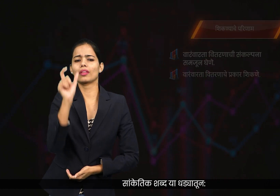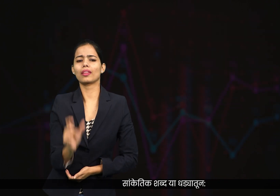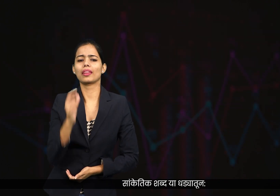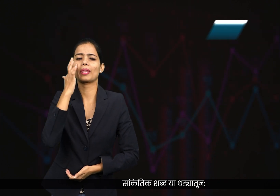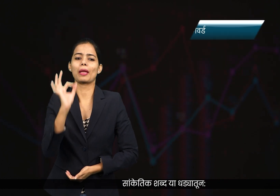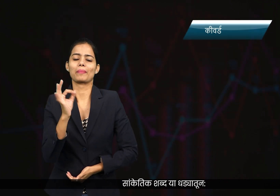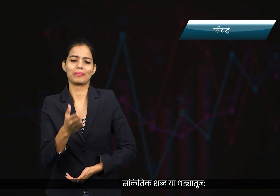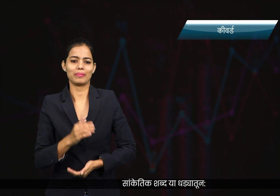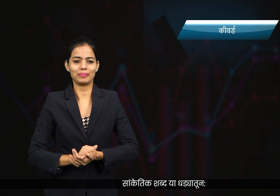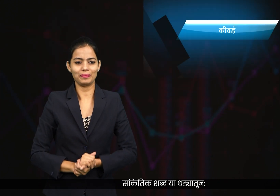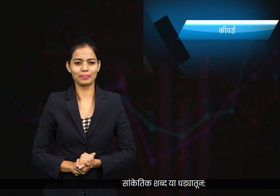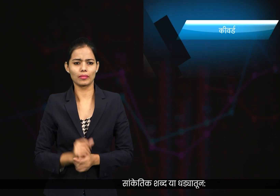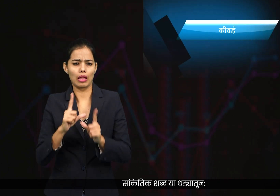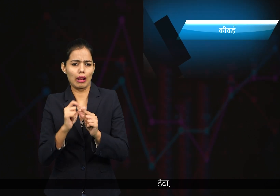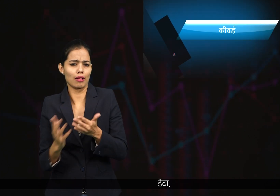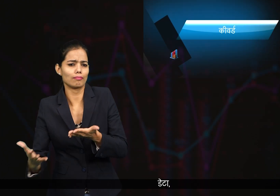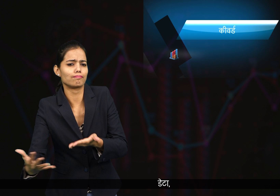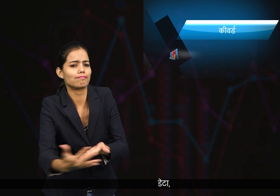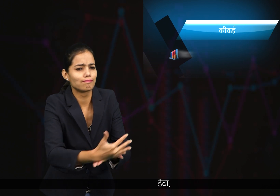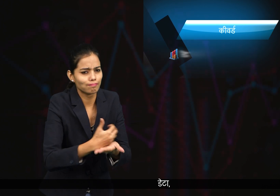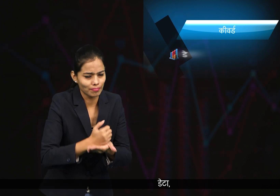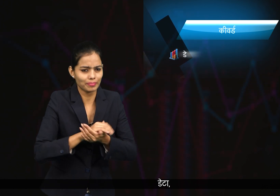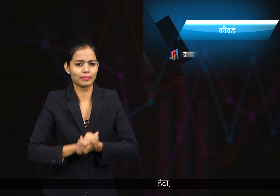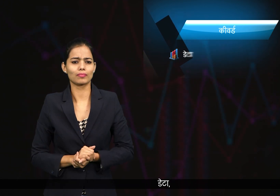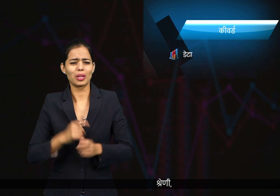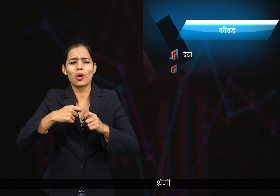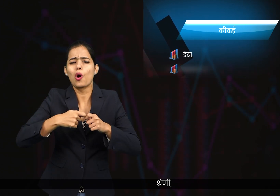सांकेतिक शब्द या धड्यातून डेटा, श्रेणी,